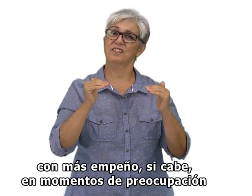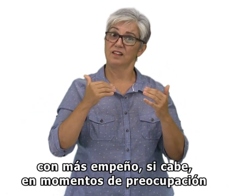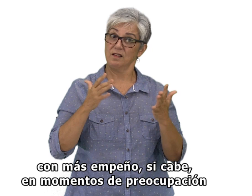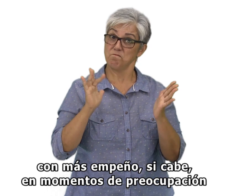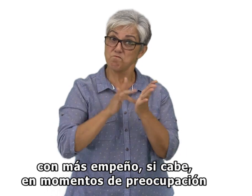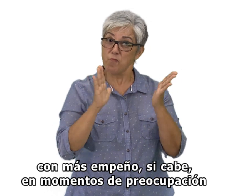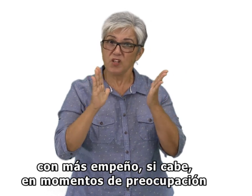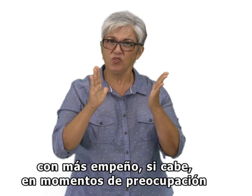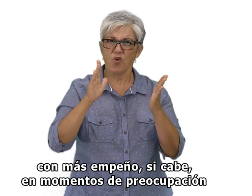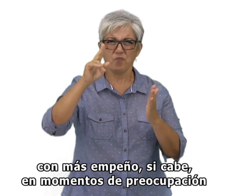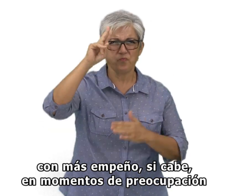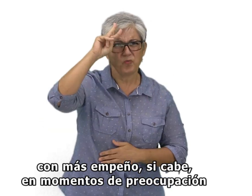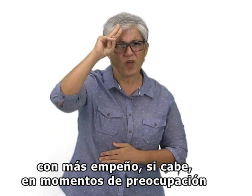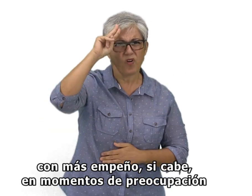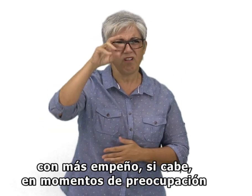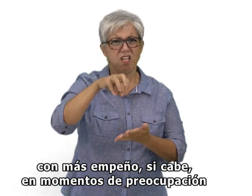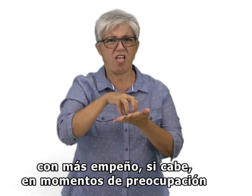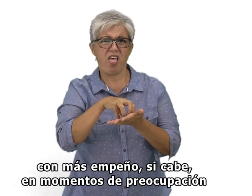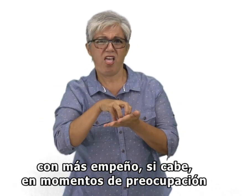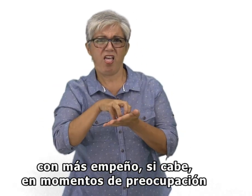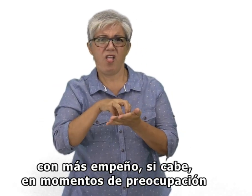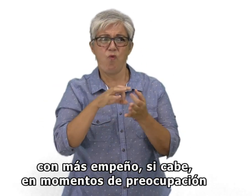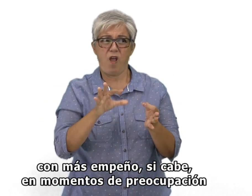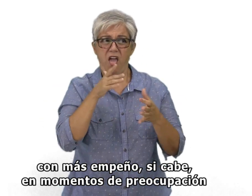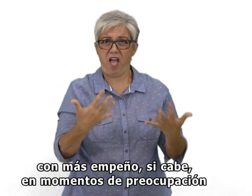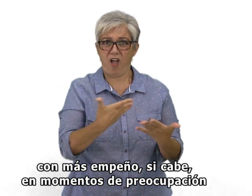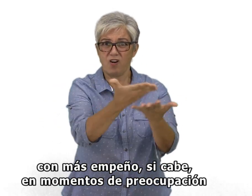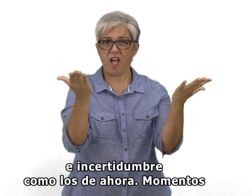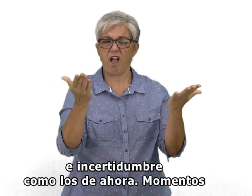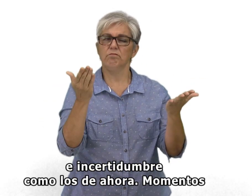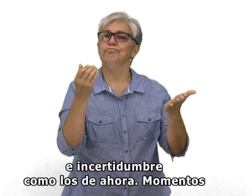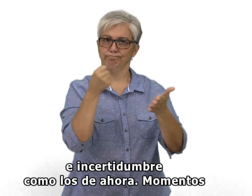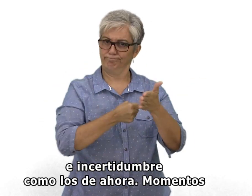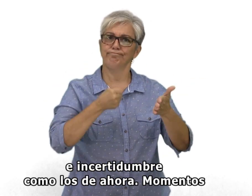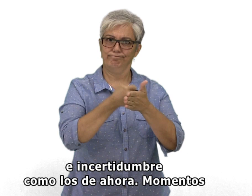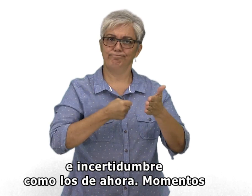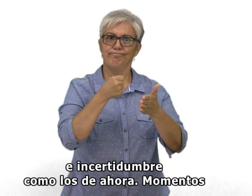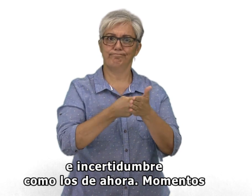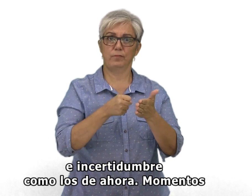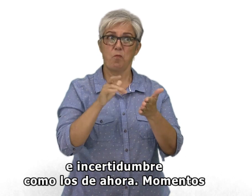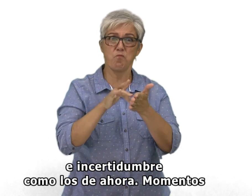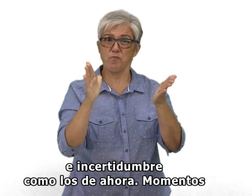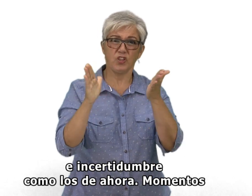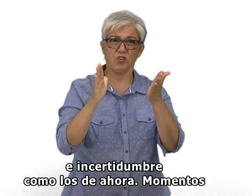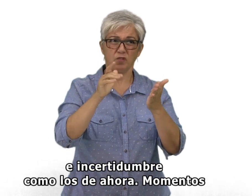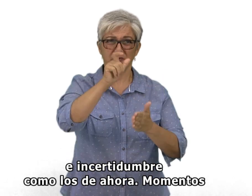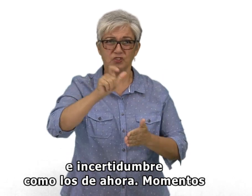Y lo hacemos con más empeño, si cabe, en momentos de preocupación e incertidumbre como los de ahora.